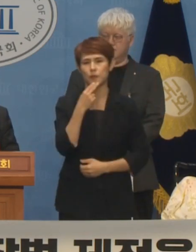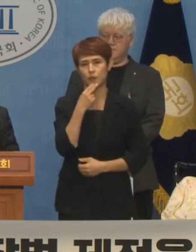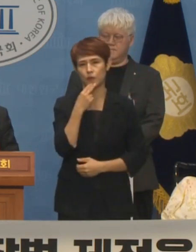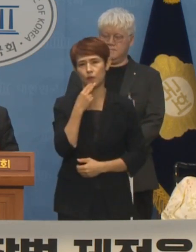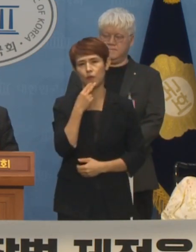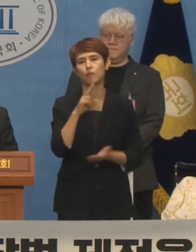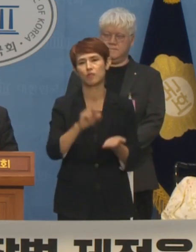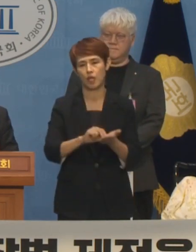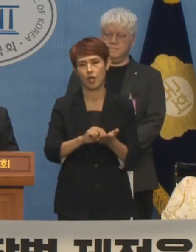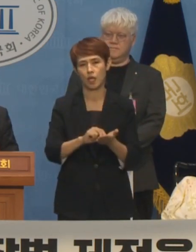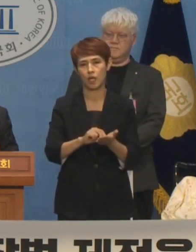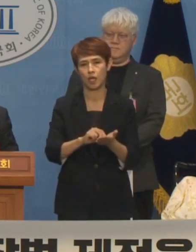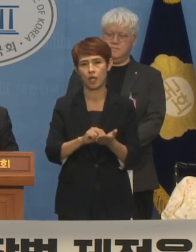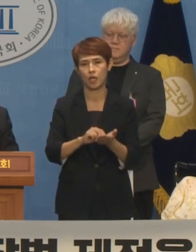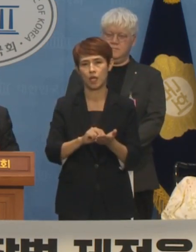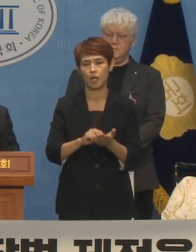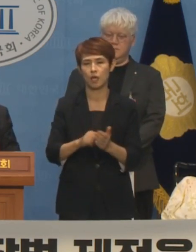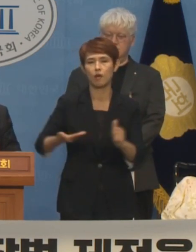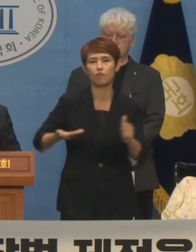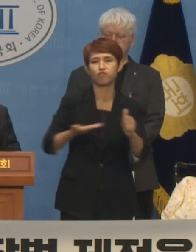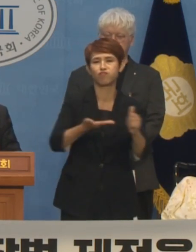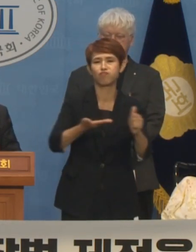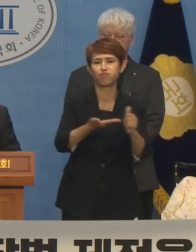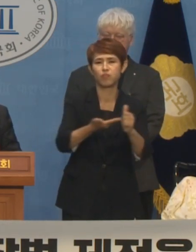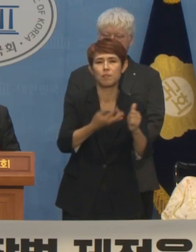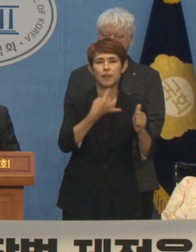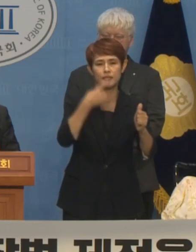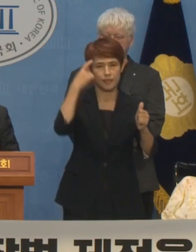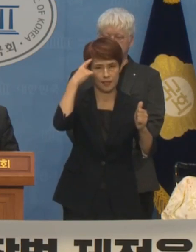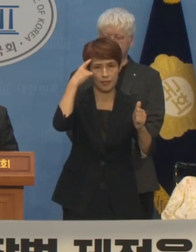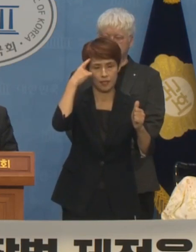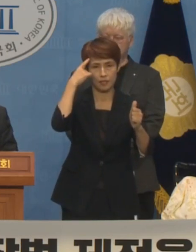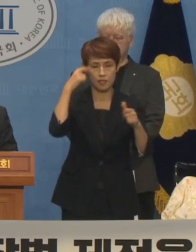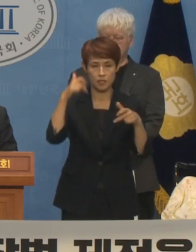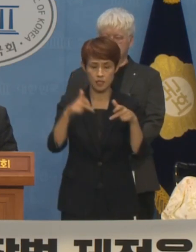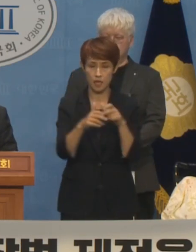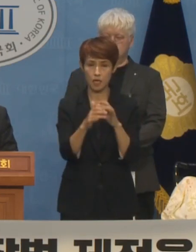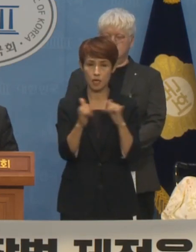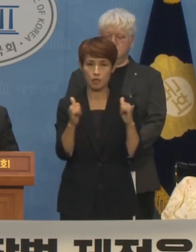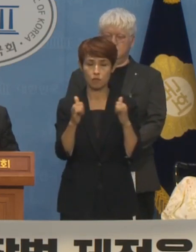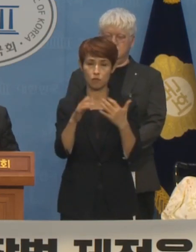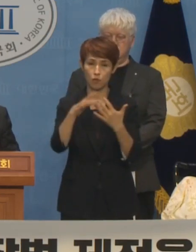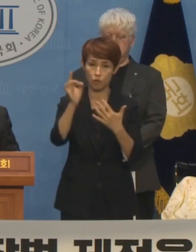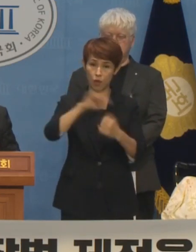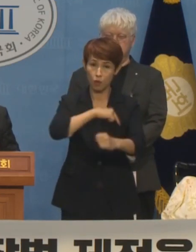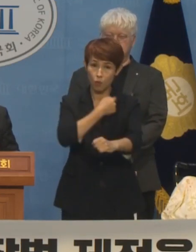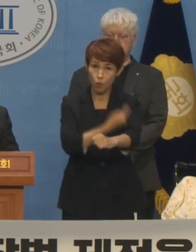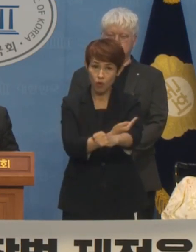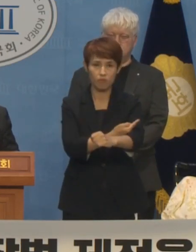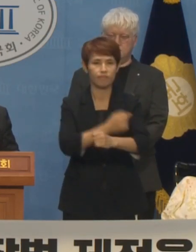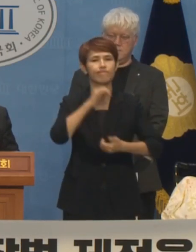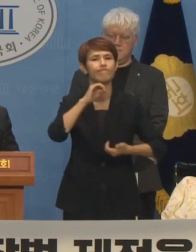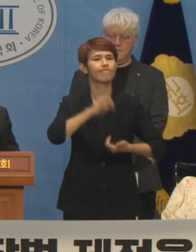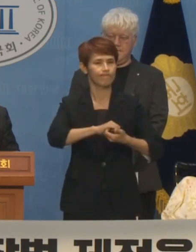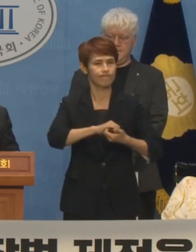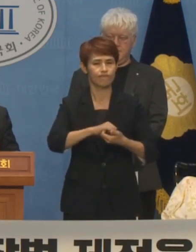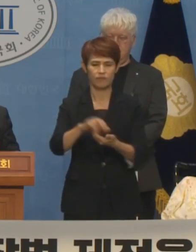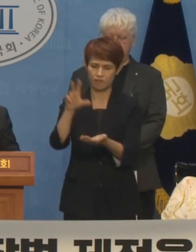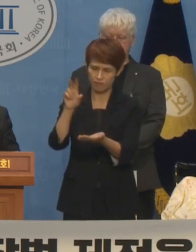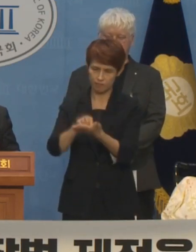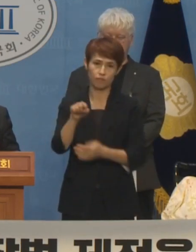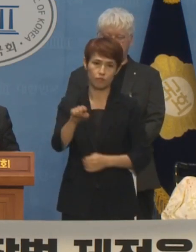장애인을 수동적인 존재로 만들고 장애인의 자율성과 선택권을 제한해 왔습니다.